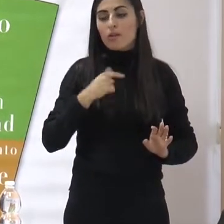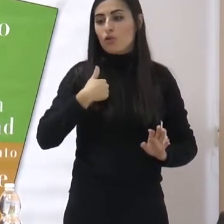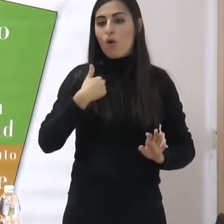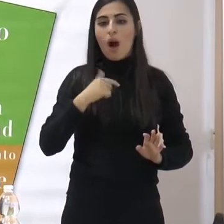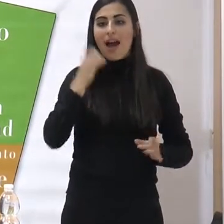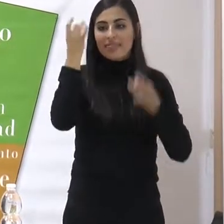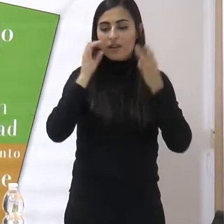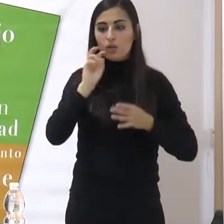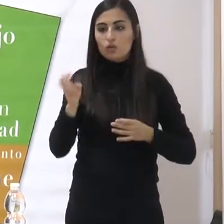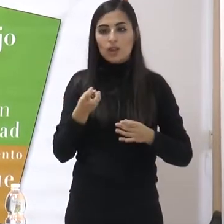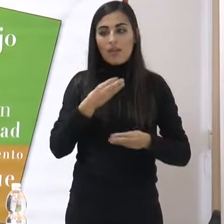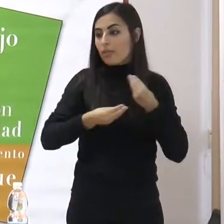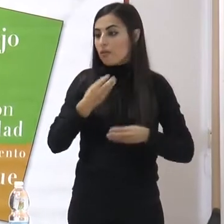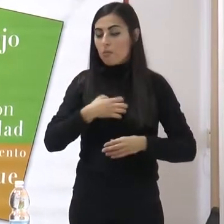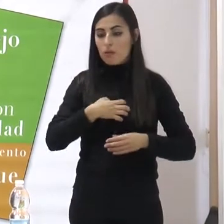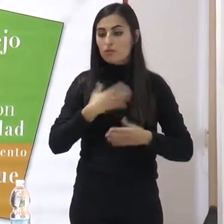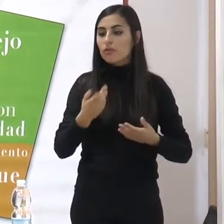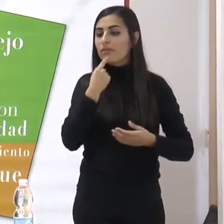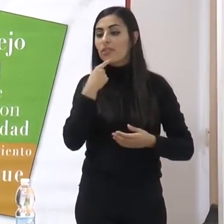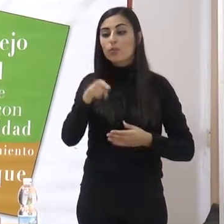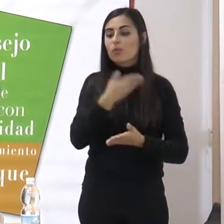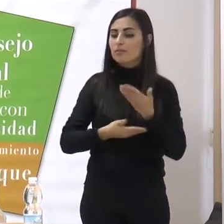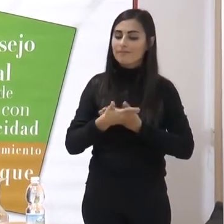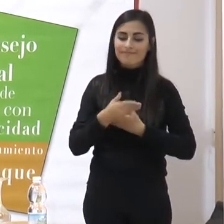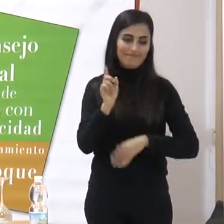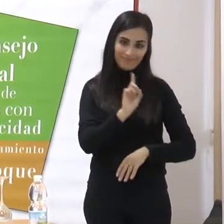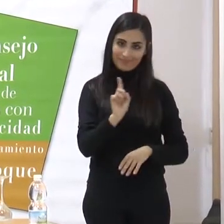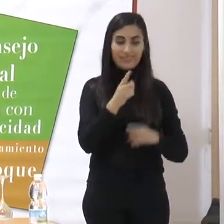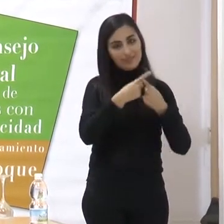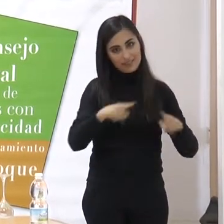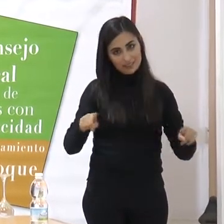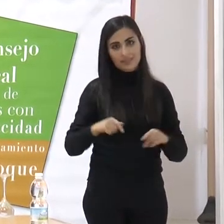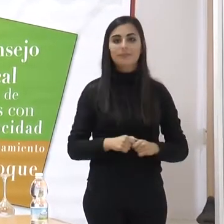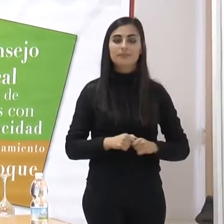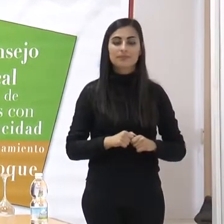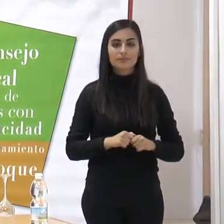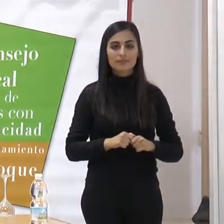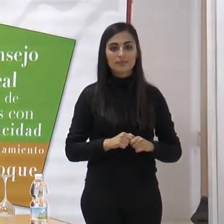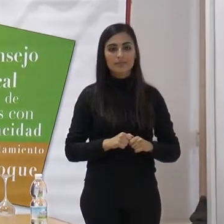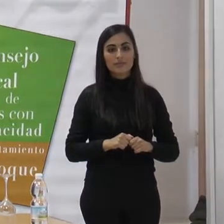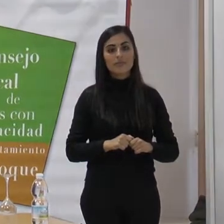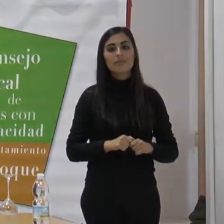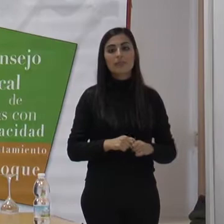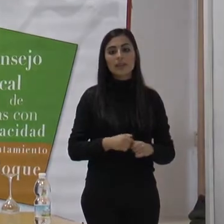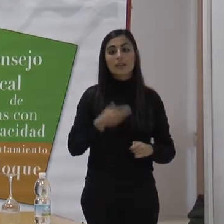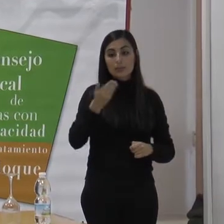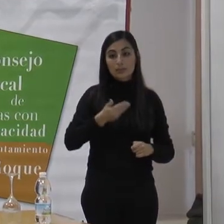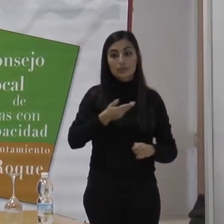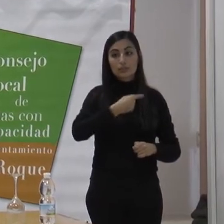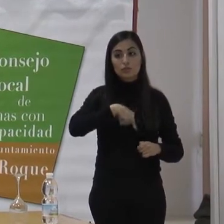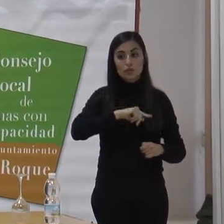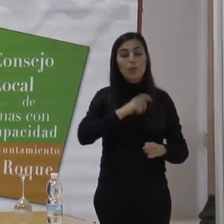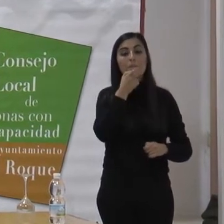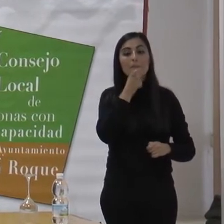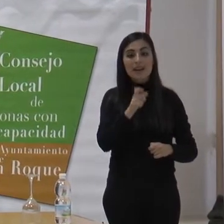cuestión. Tras la intervención de Gonzalo Rivas, llegó el turno de preguntas y el alcalde explicó cuatro